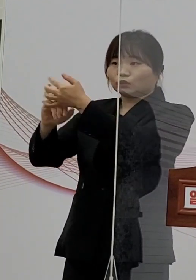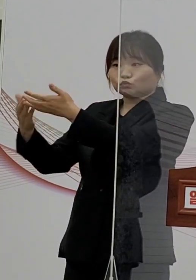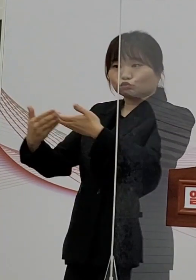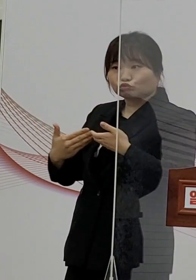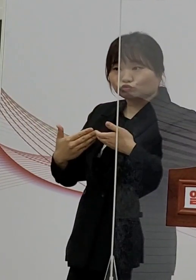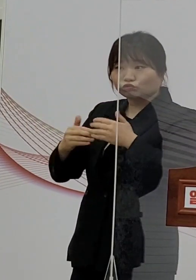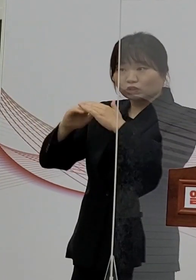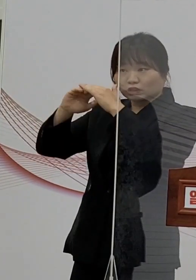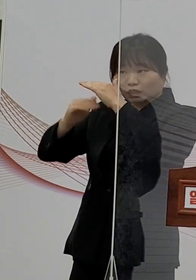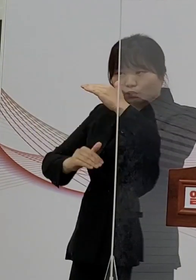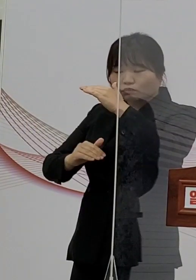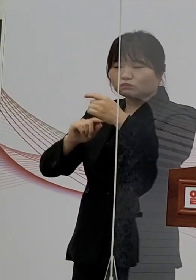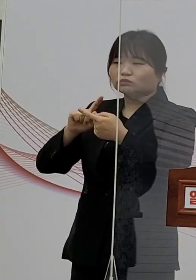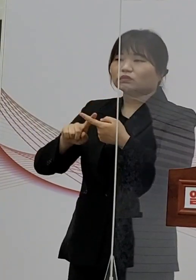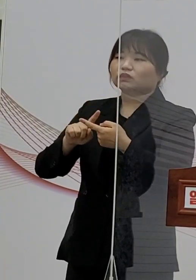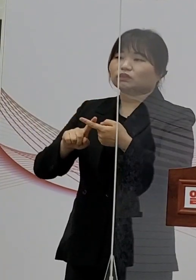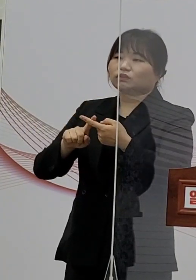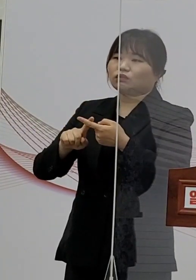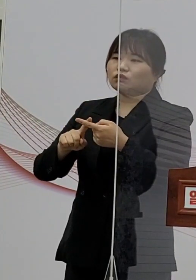부분에 대해서